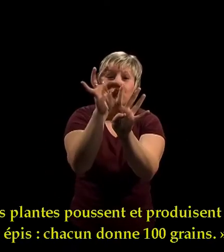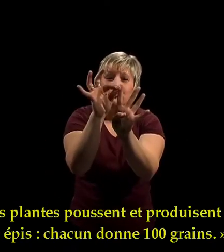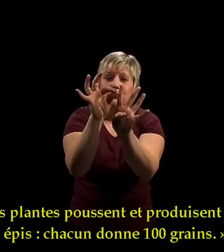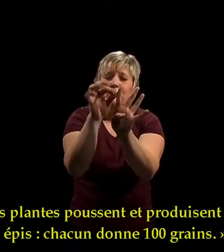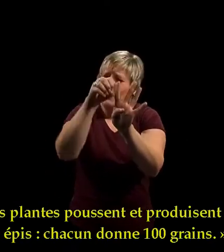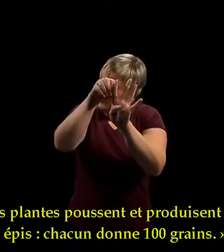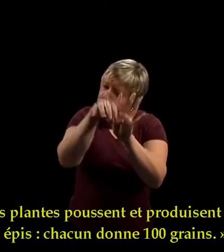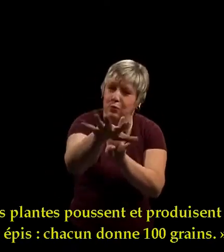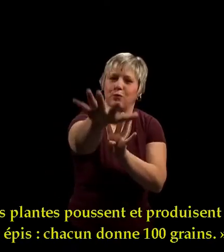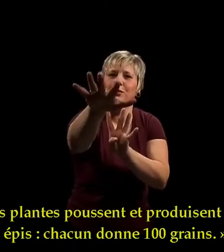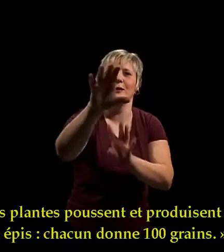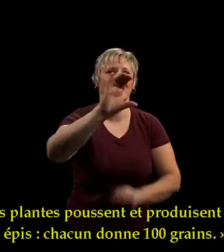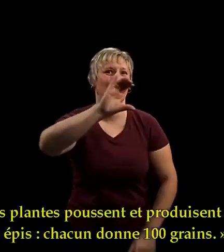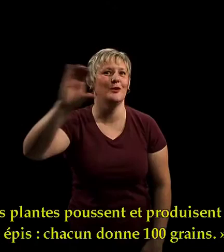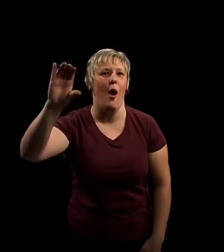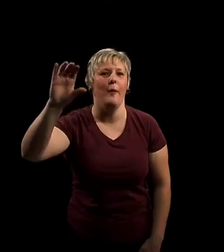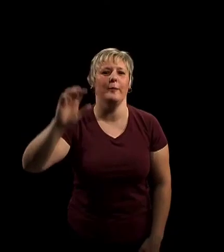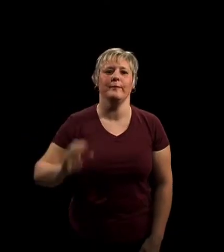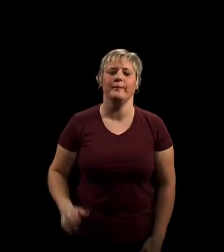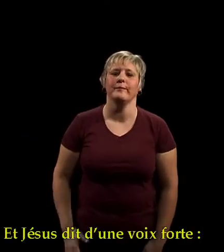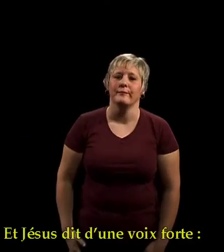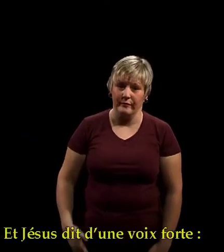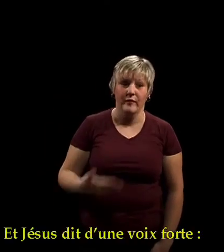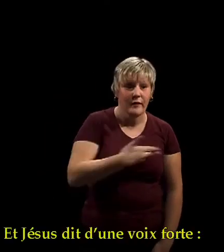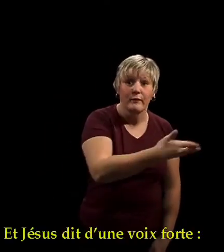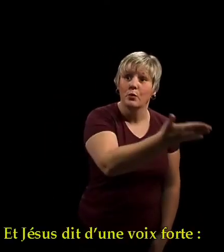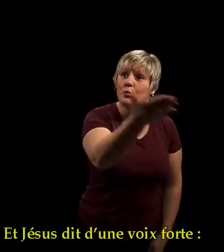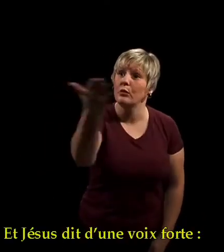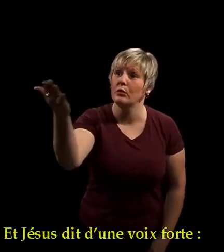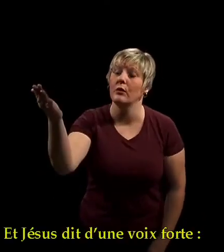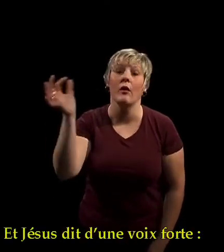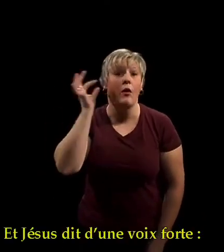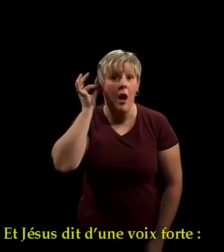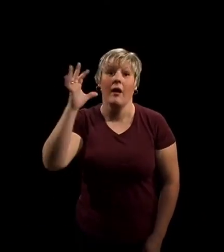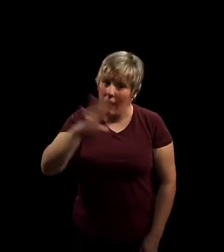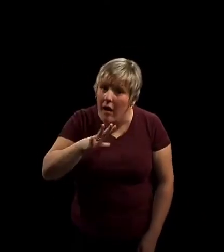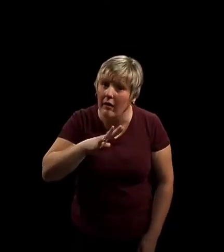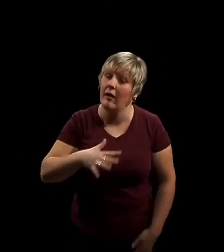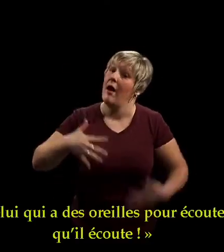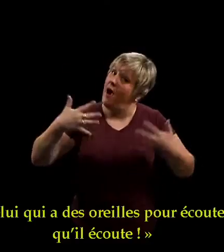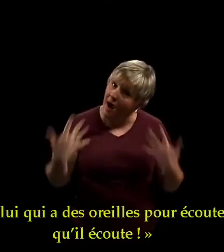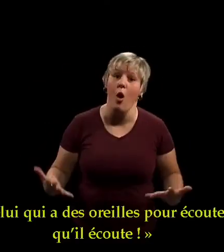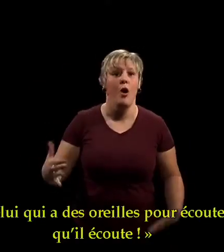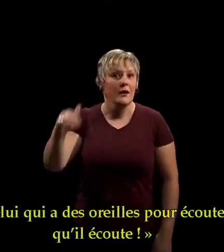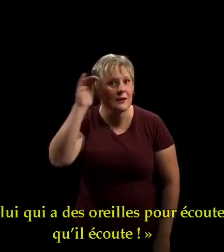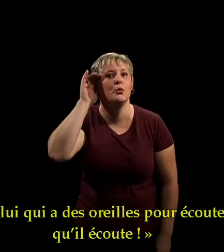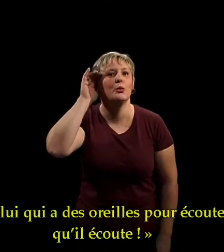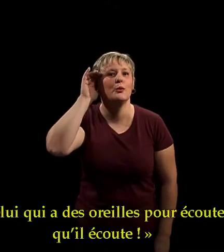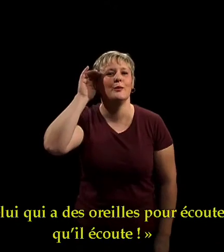Chacun donne 100 grains. Et Jésus dit d'une voix forte, « Celui qui a des oreilles pour écouter,